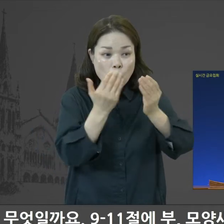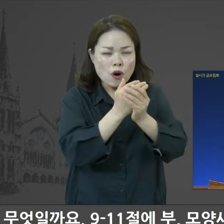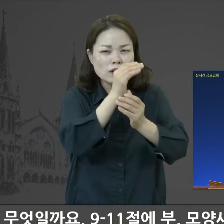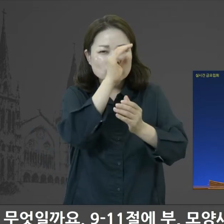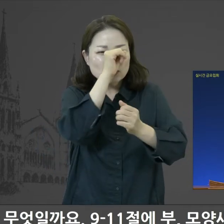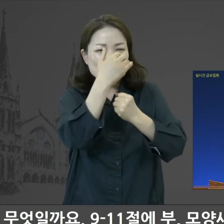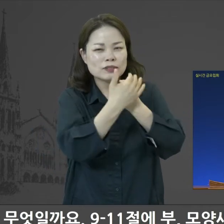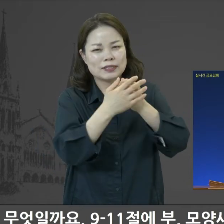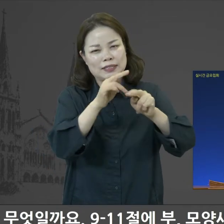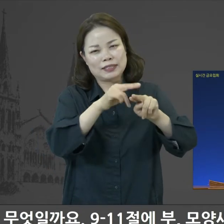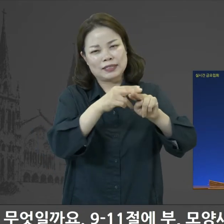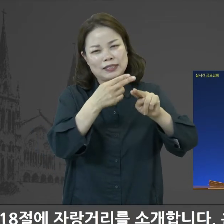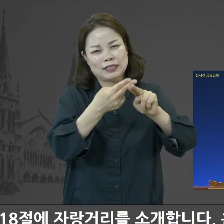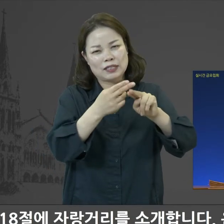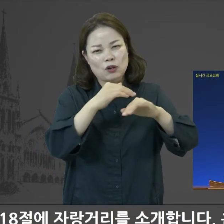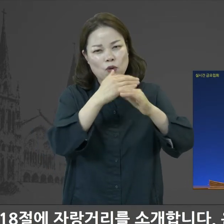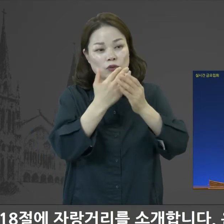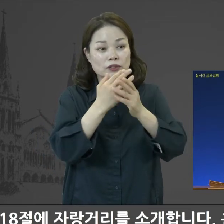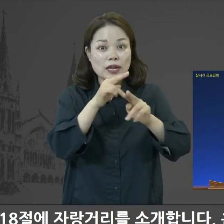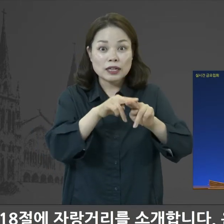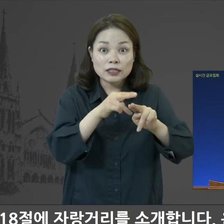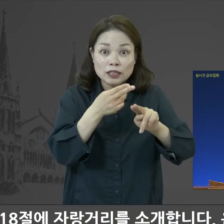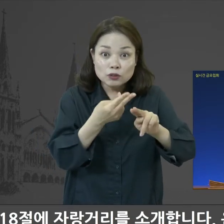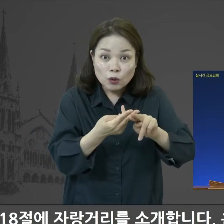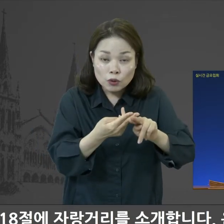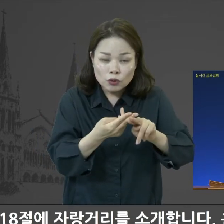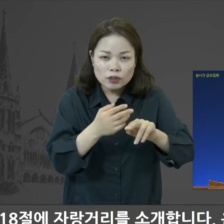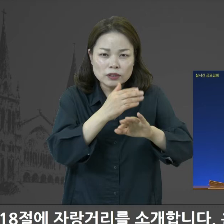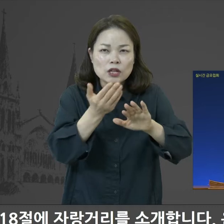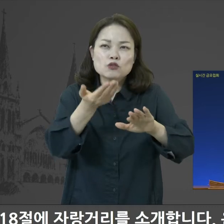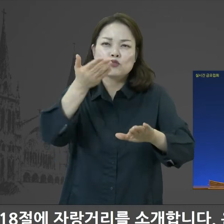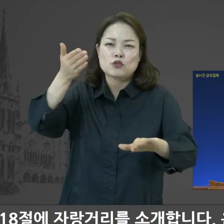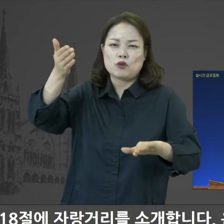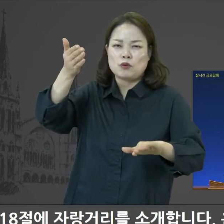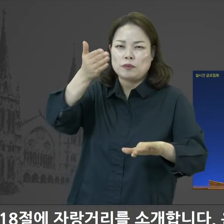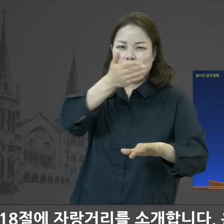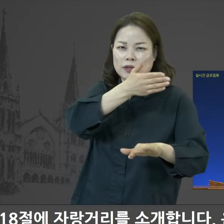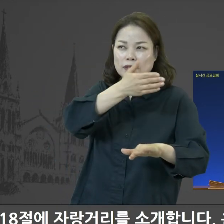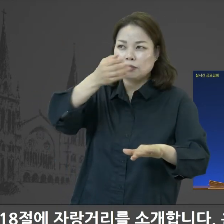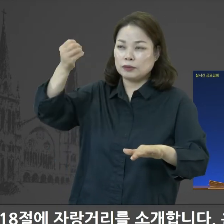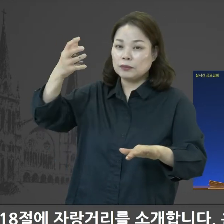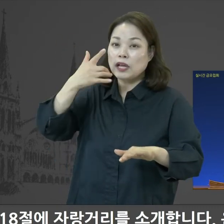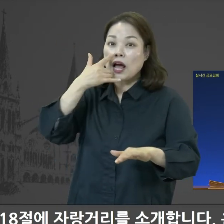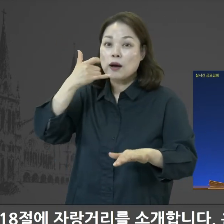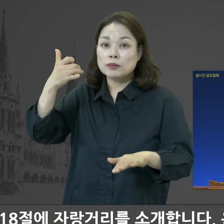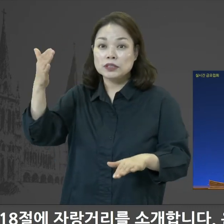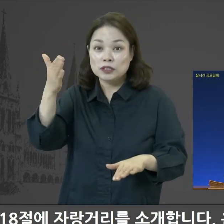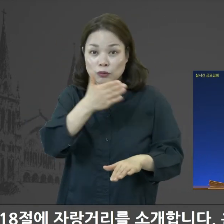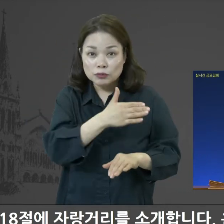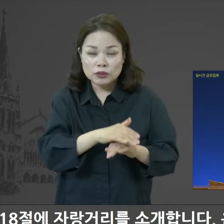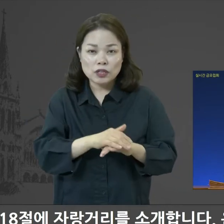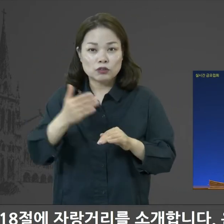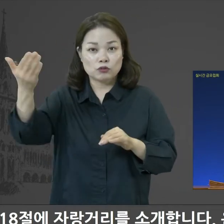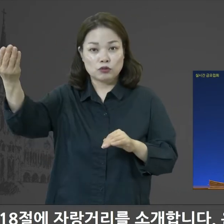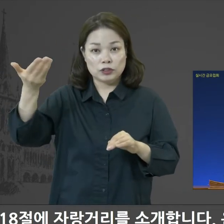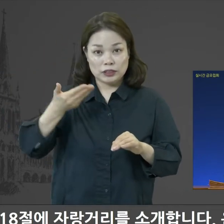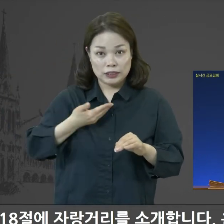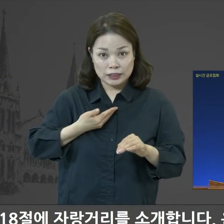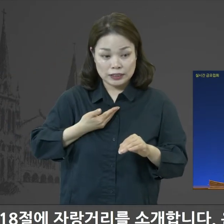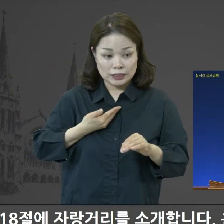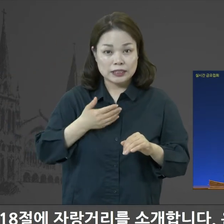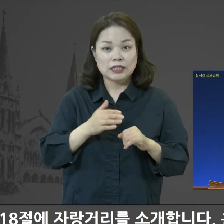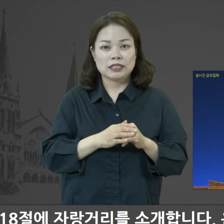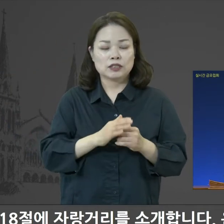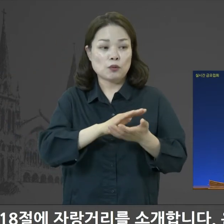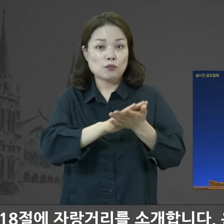좋은 은사와 온전한 선물이 다 위로부터 빛들의 아버지께로부터 내려오나니